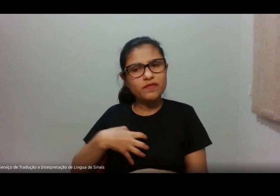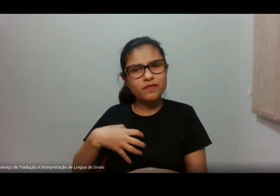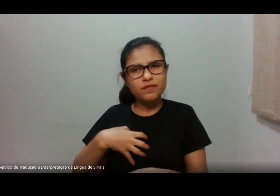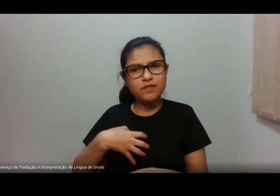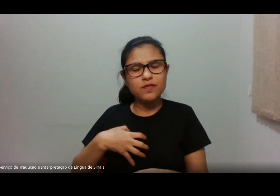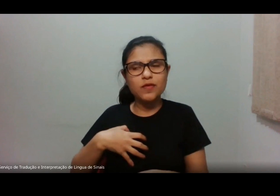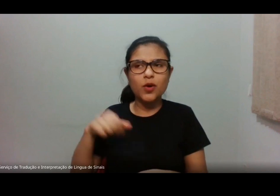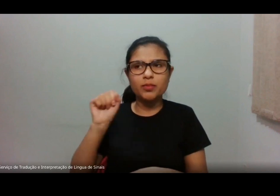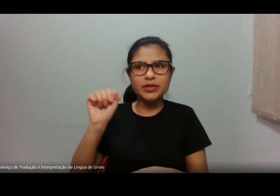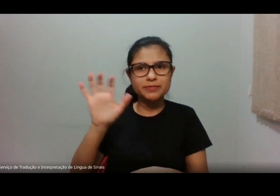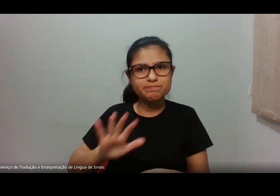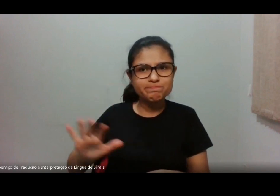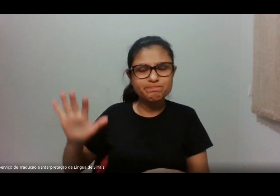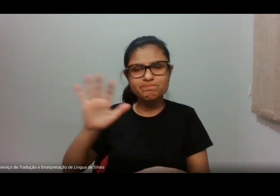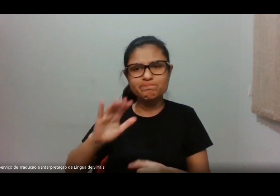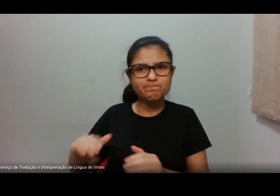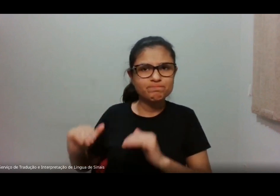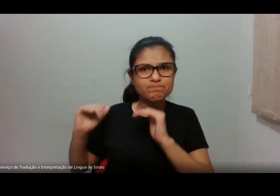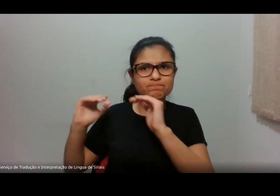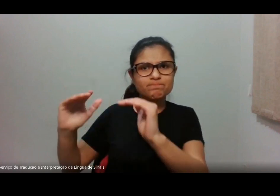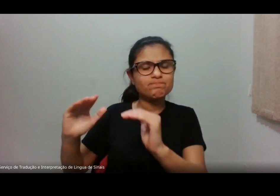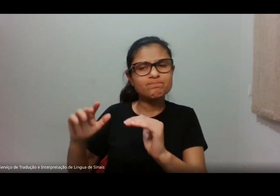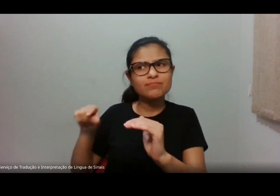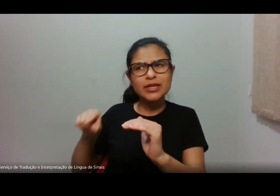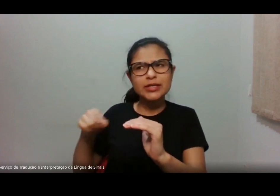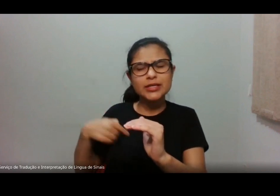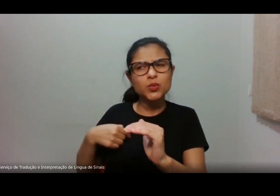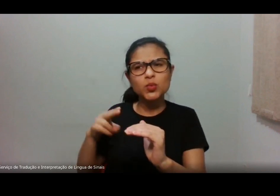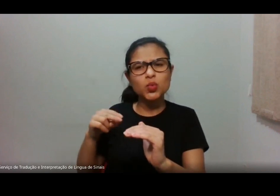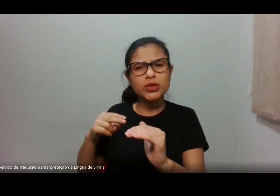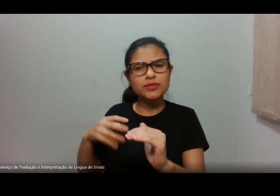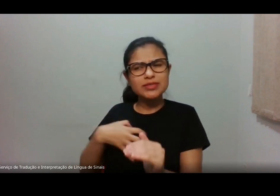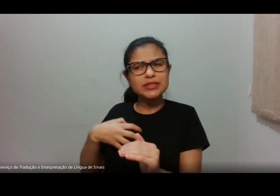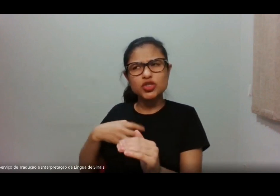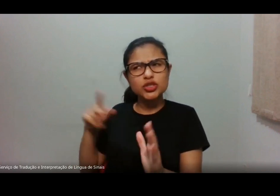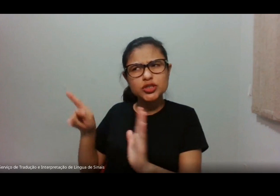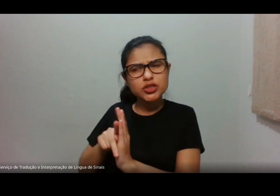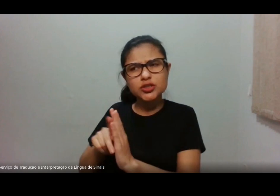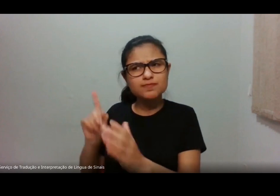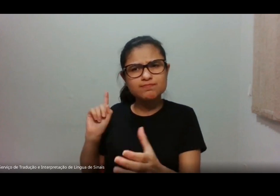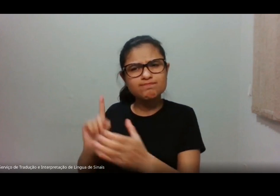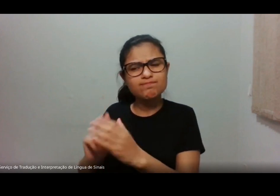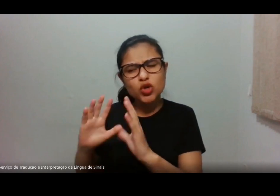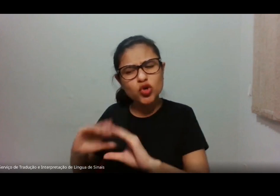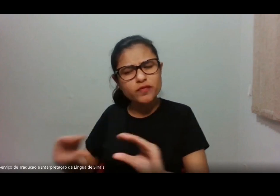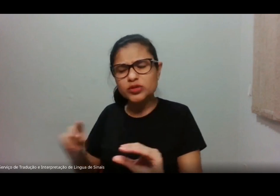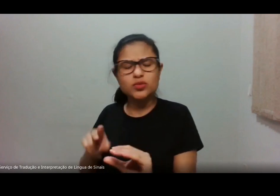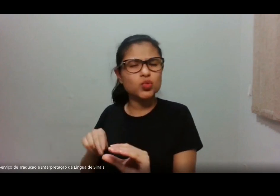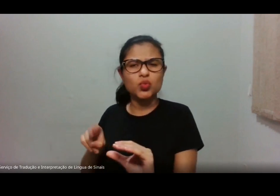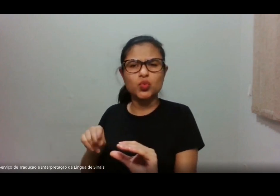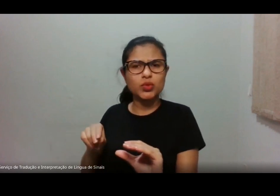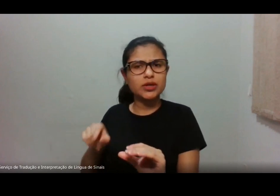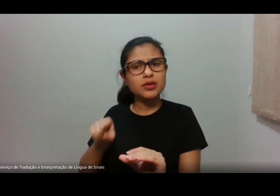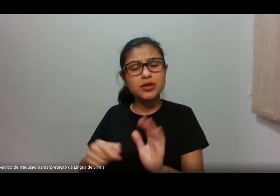grandiosa, de uma distância social, na qual nunca pude me sentir à vontade, pois, sem dúvida,